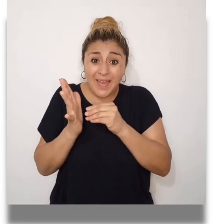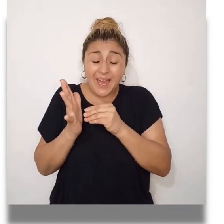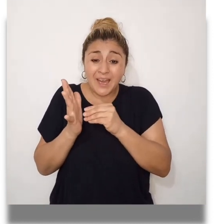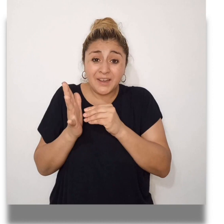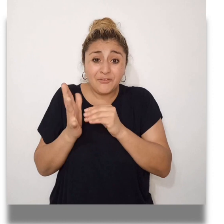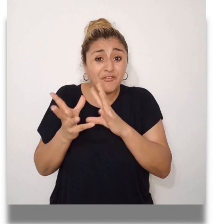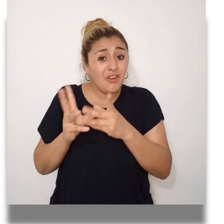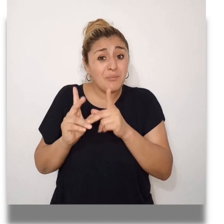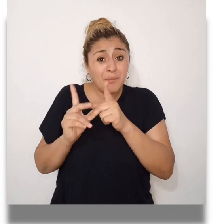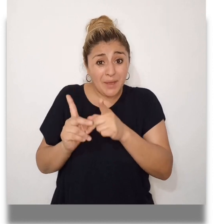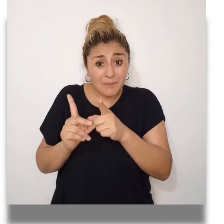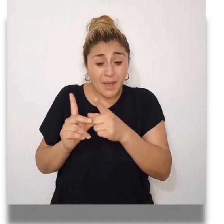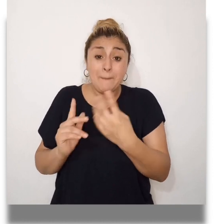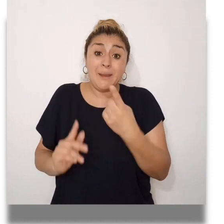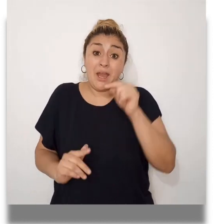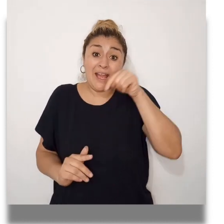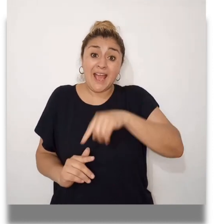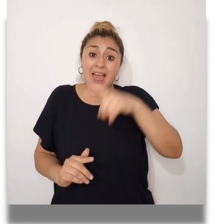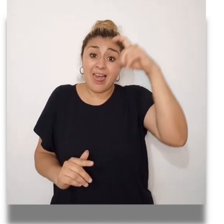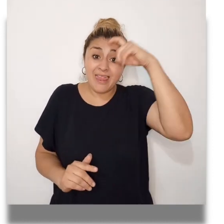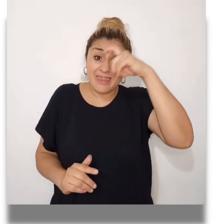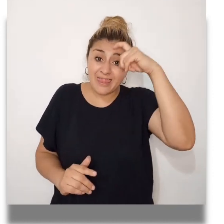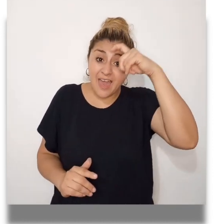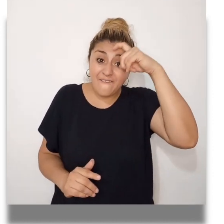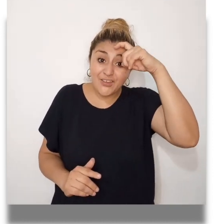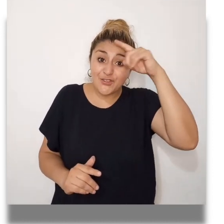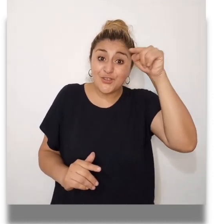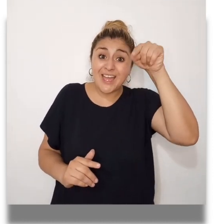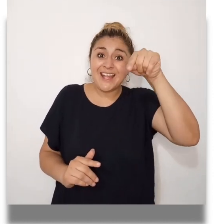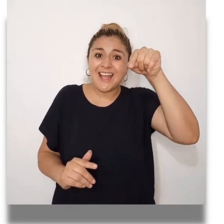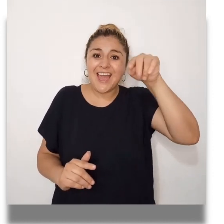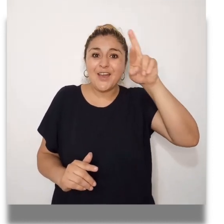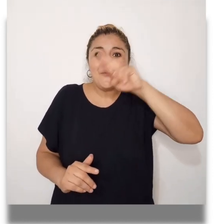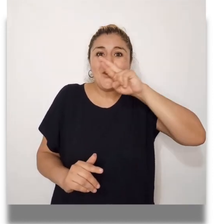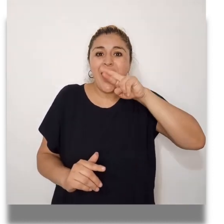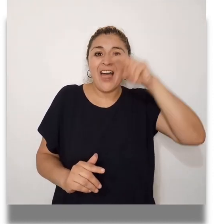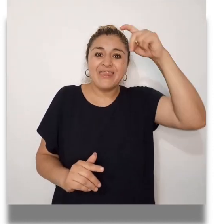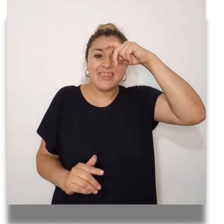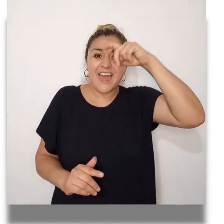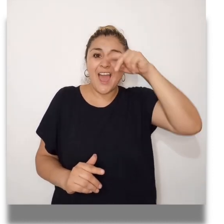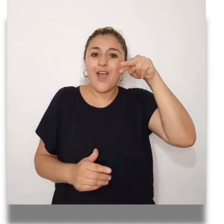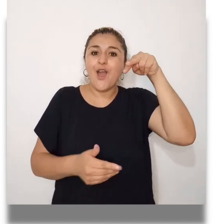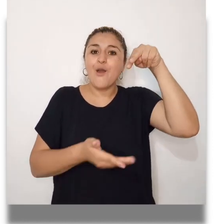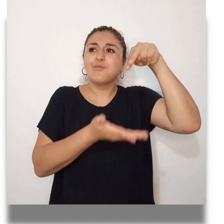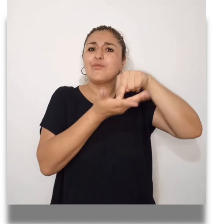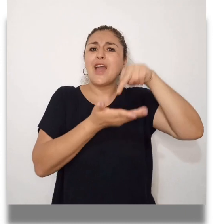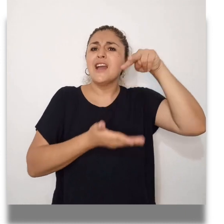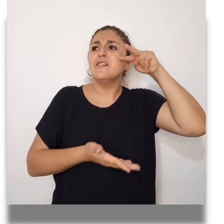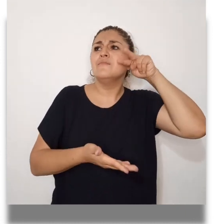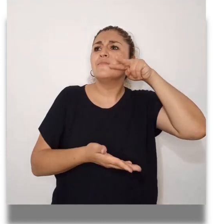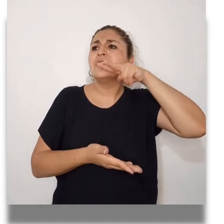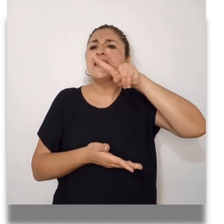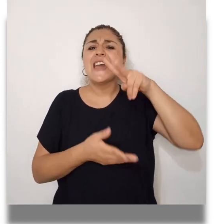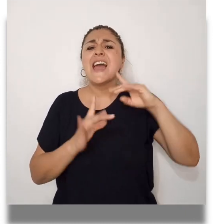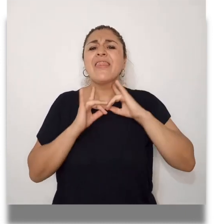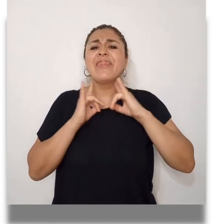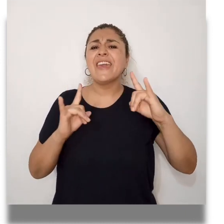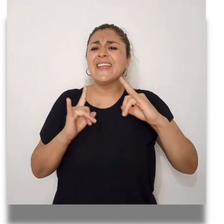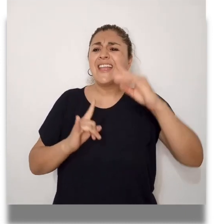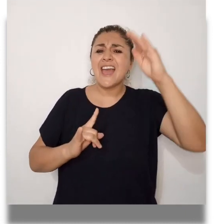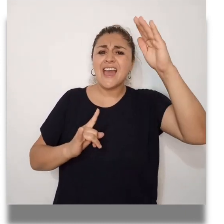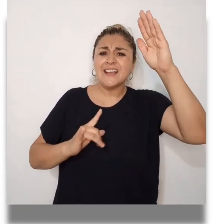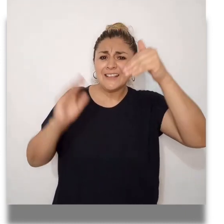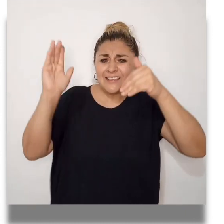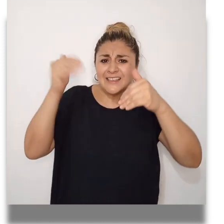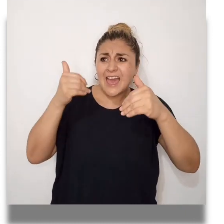levanta su voz diciendo. Quittez la stupidité et vous vivrez. Dejen la simplicidad y